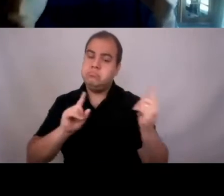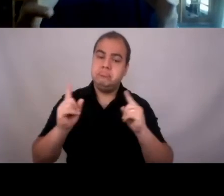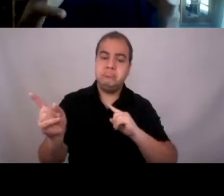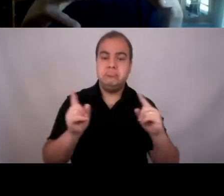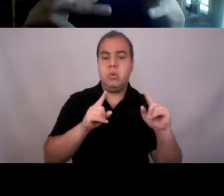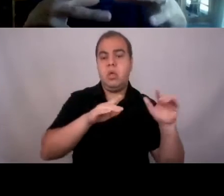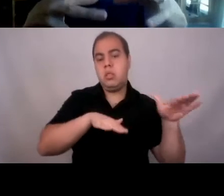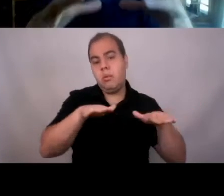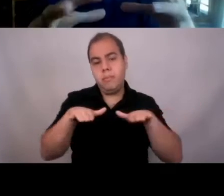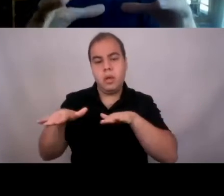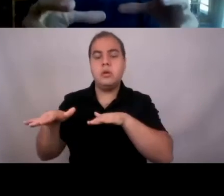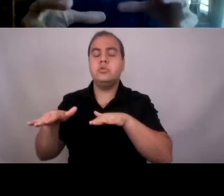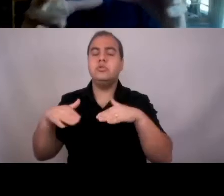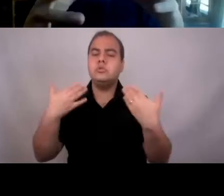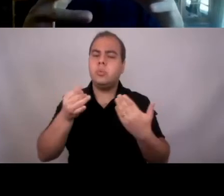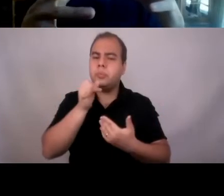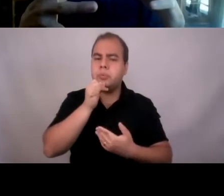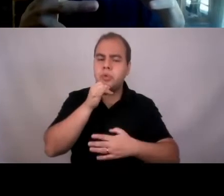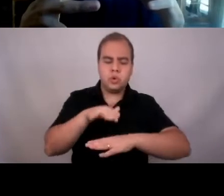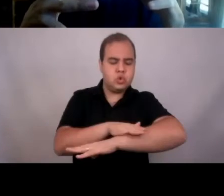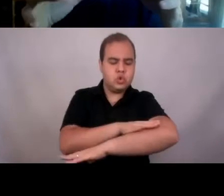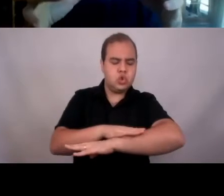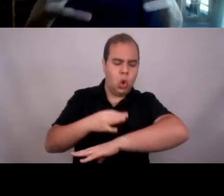Então, um solo poroso,